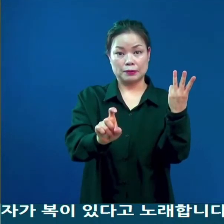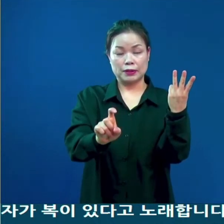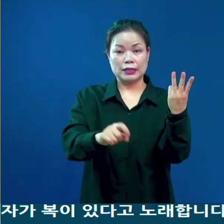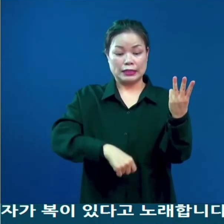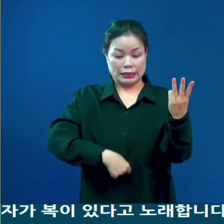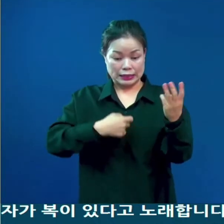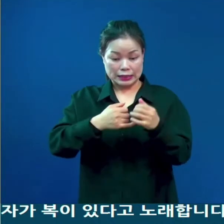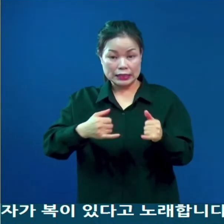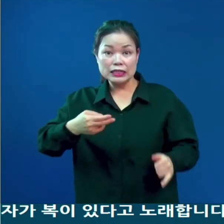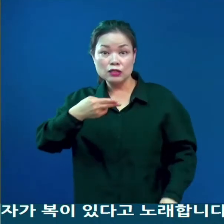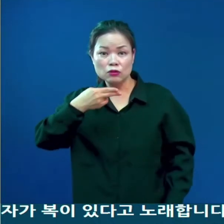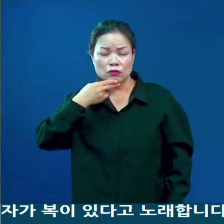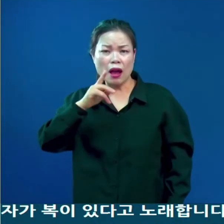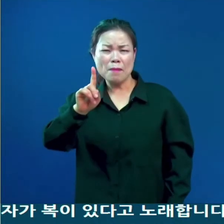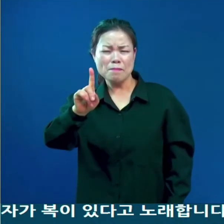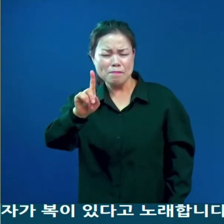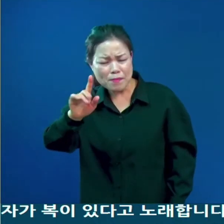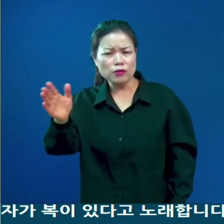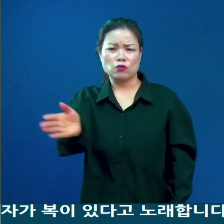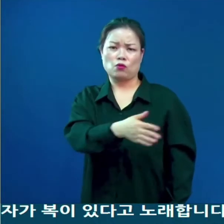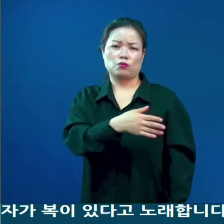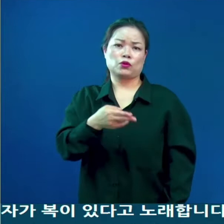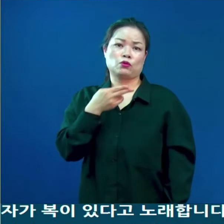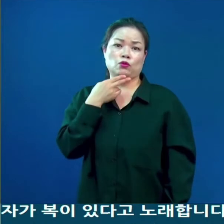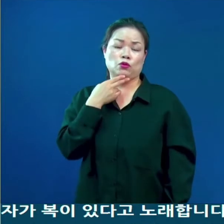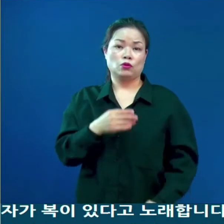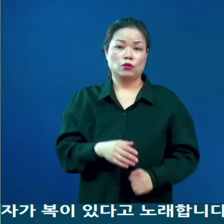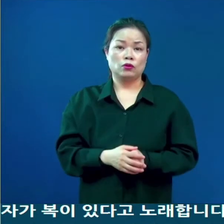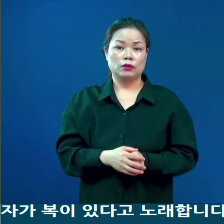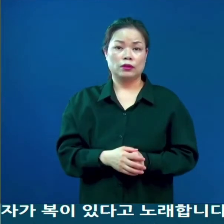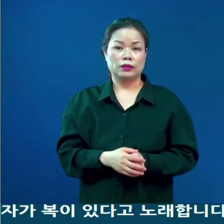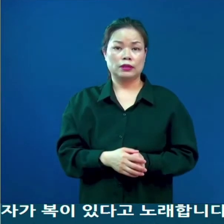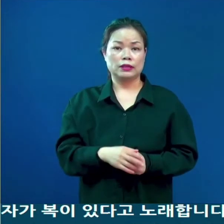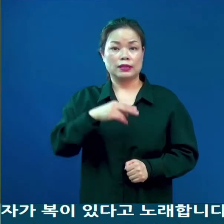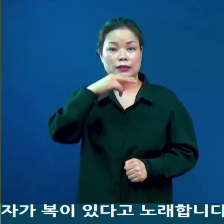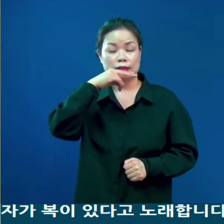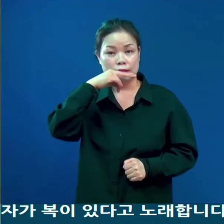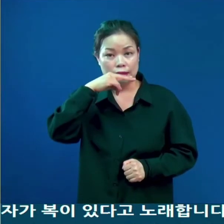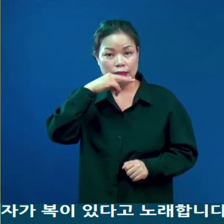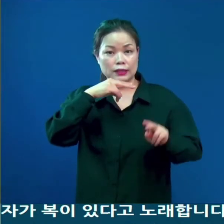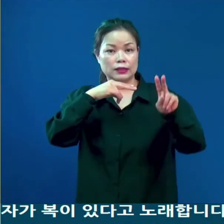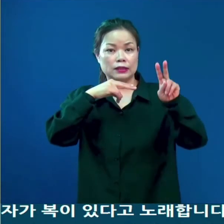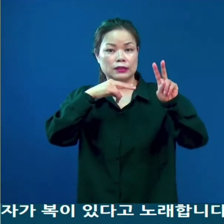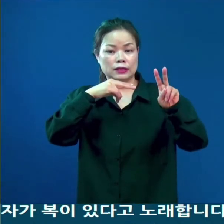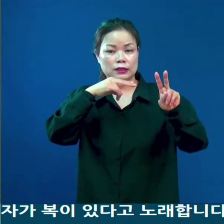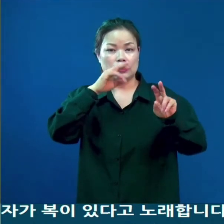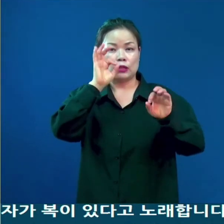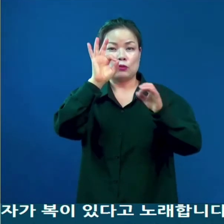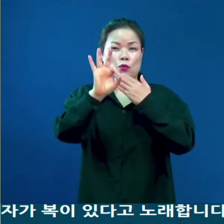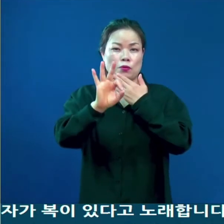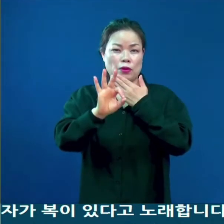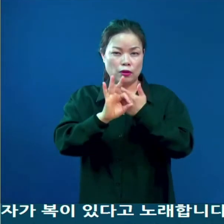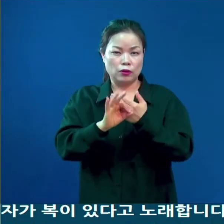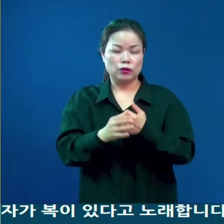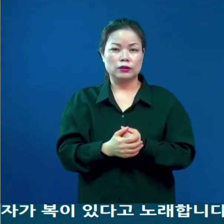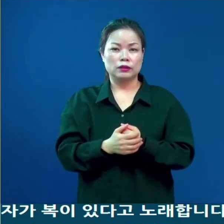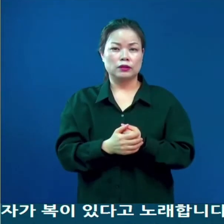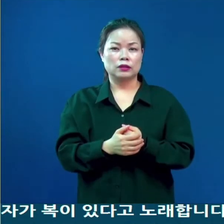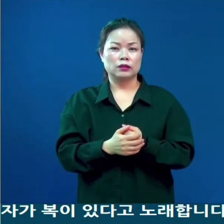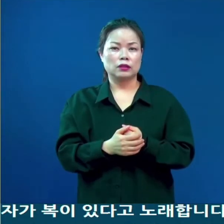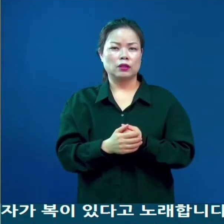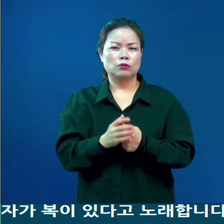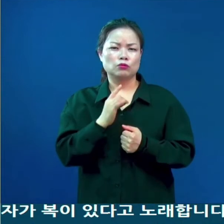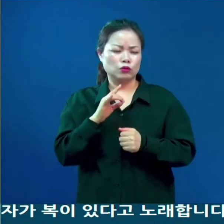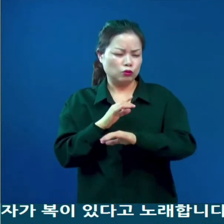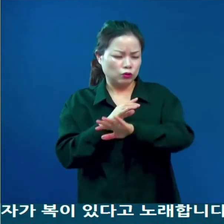없나니 하나도 없다. 이사야 64장 6절 상반절 말씀을 보면 무릇 우리는